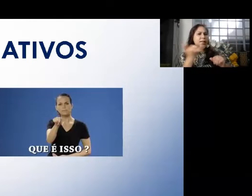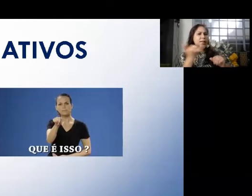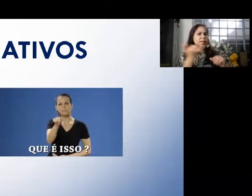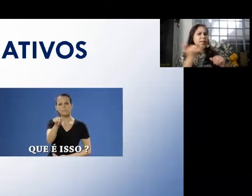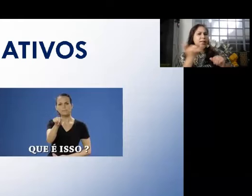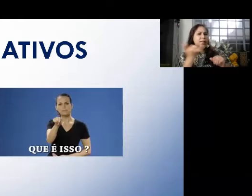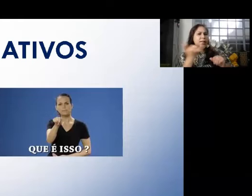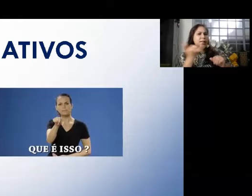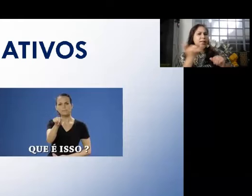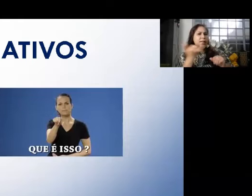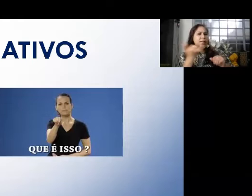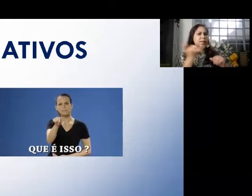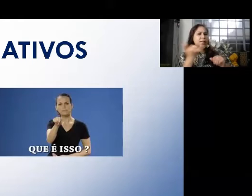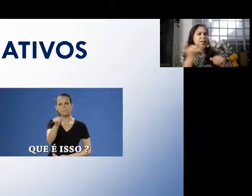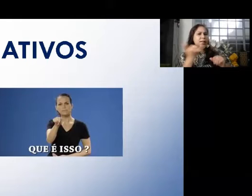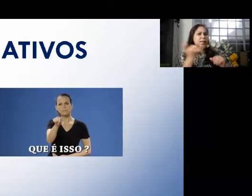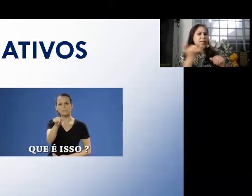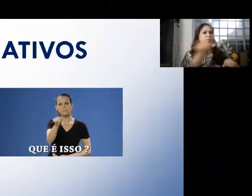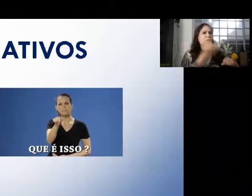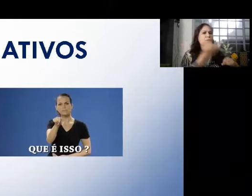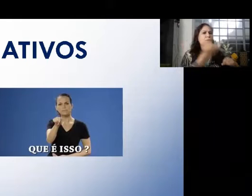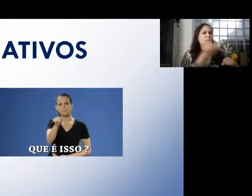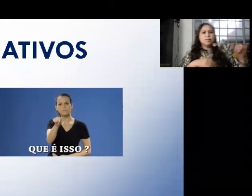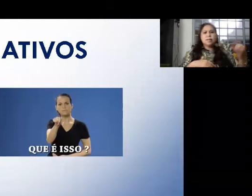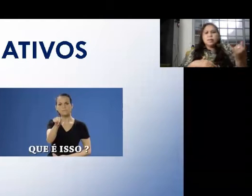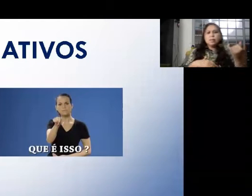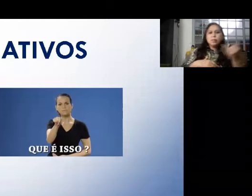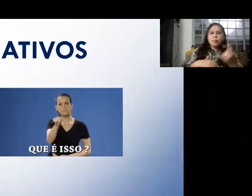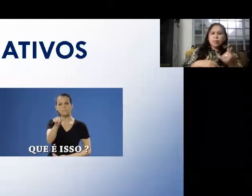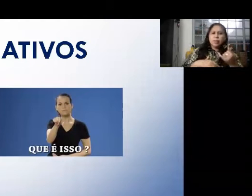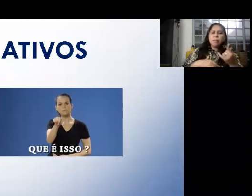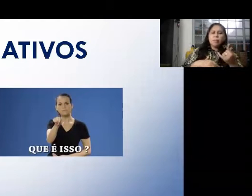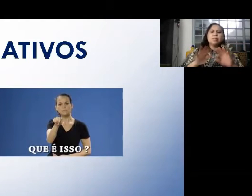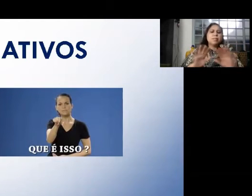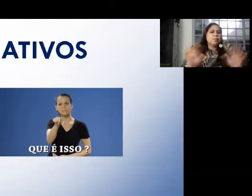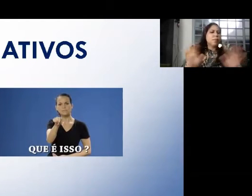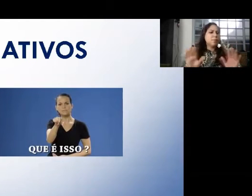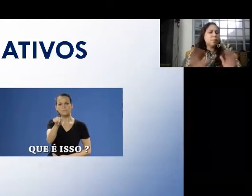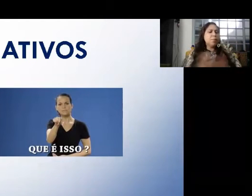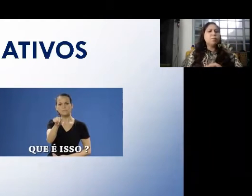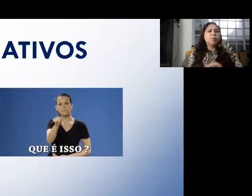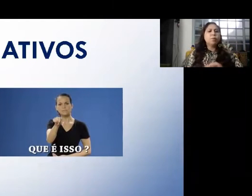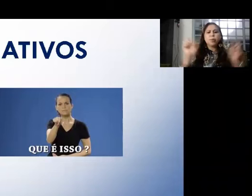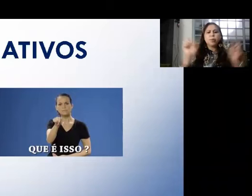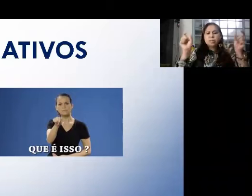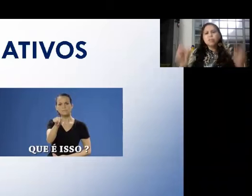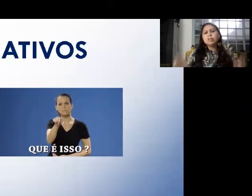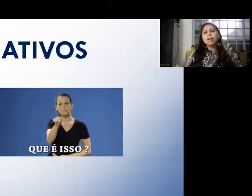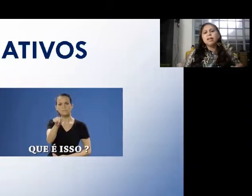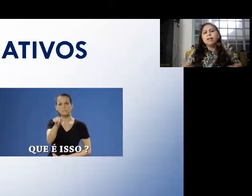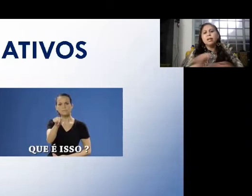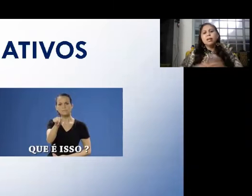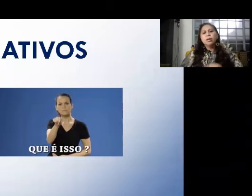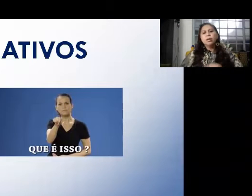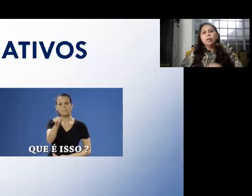disse para João, né? Aí eles vão dizendo, vão conversando e não precisa mais eu repetir o nome, porque eles já estão